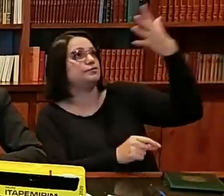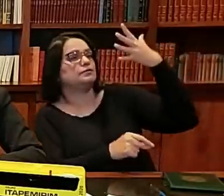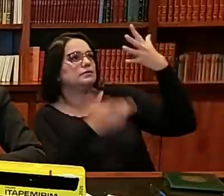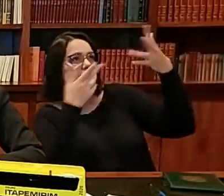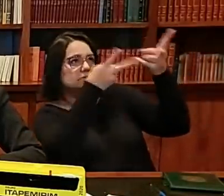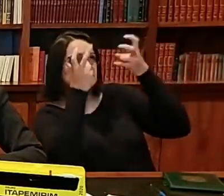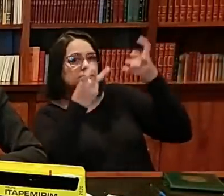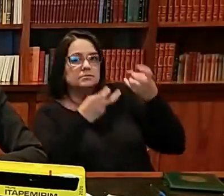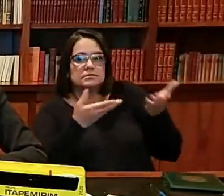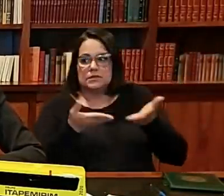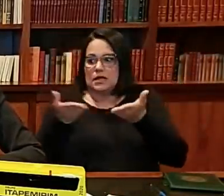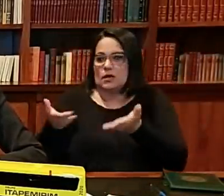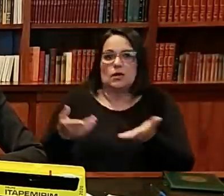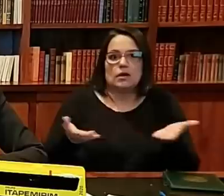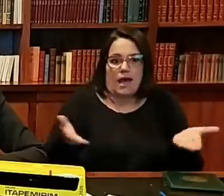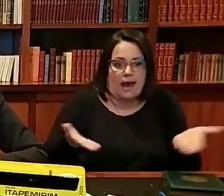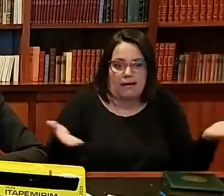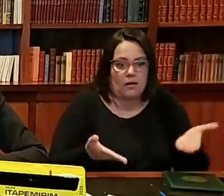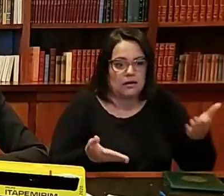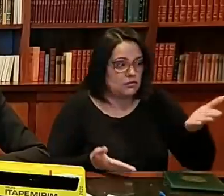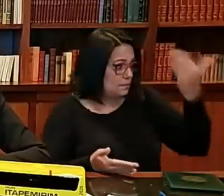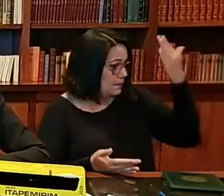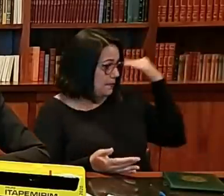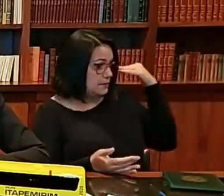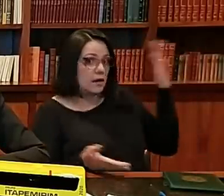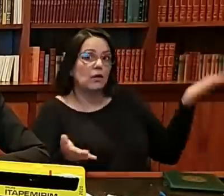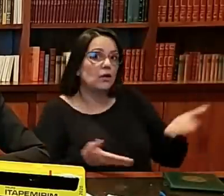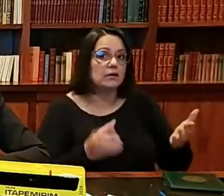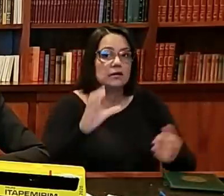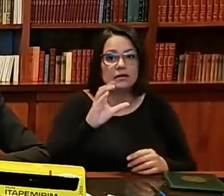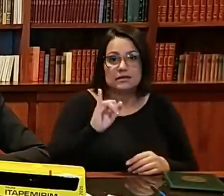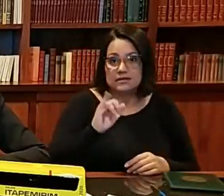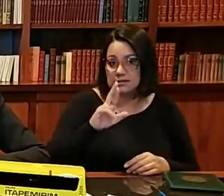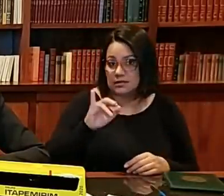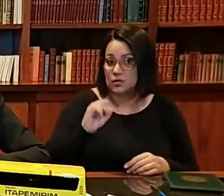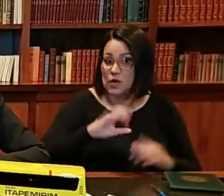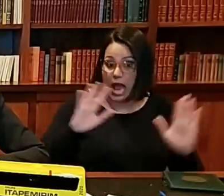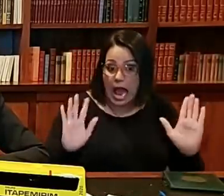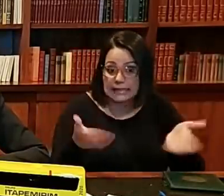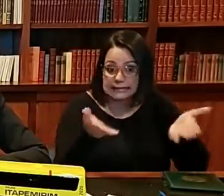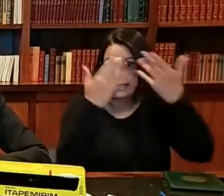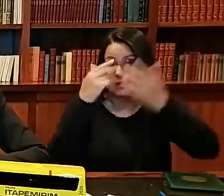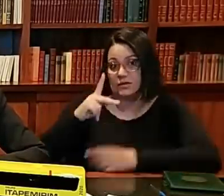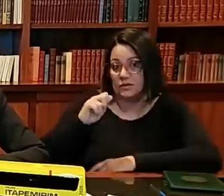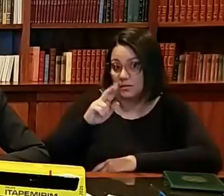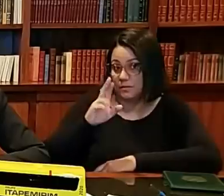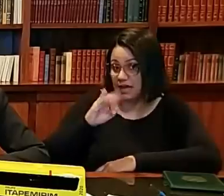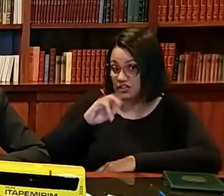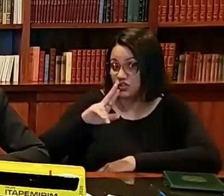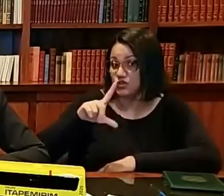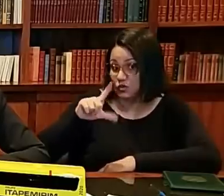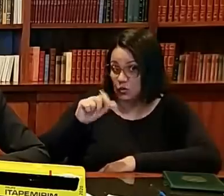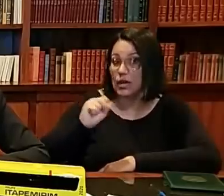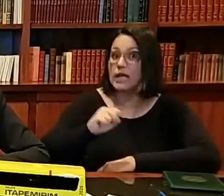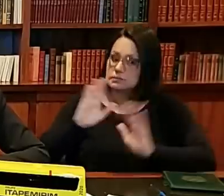coisa fenomenal, 50 anos depois. Conta um pouquinho pra gente, Marcão. Olha, o Sirius é um acelerador de partículas, né? Que chama ali, acelera um feixe